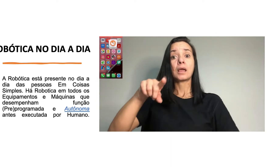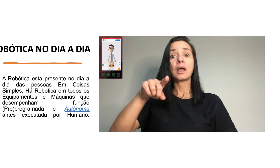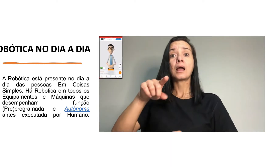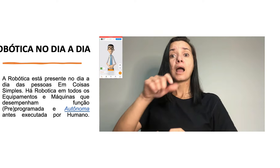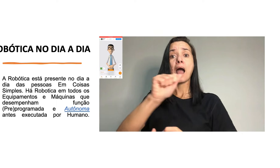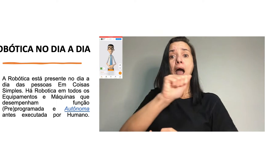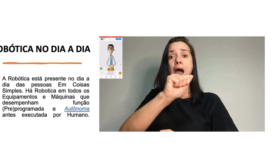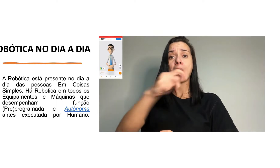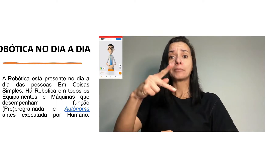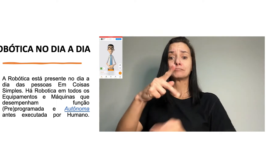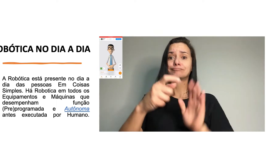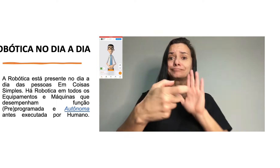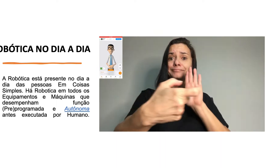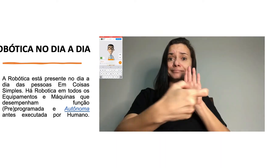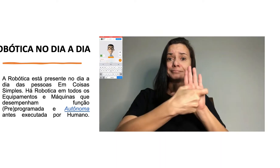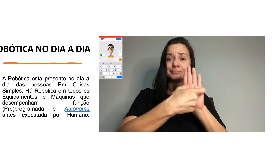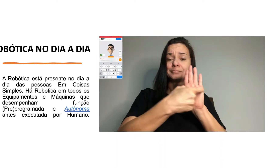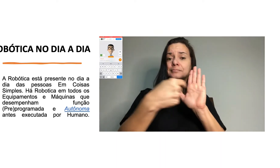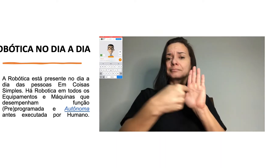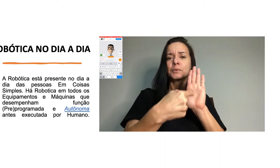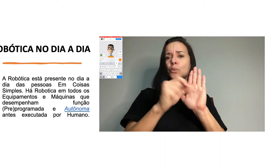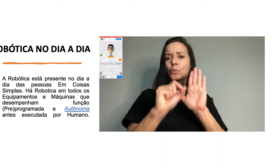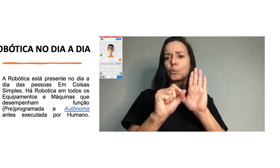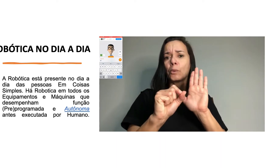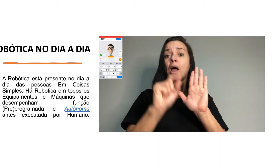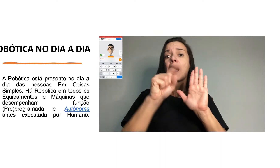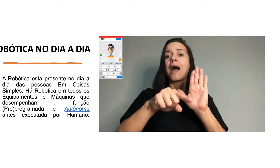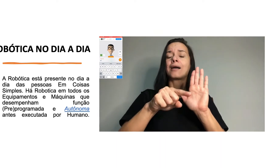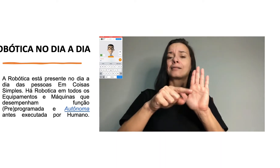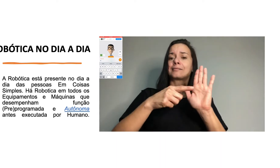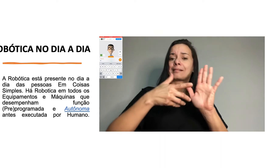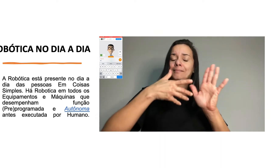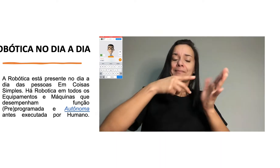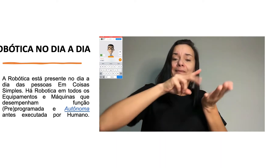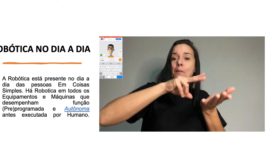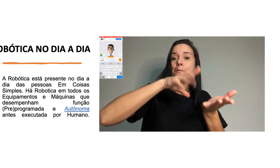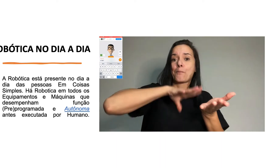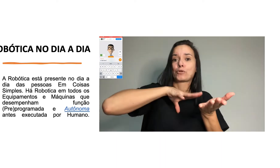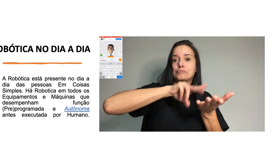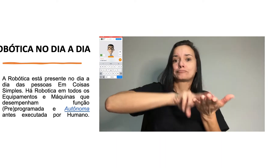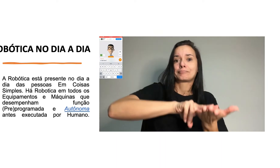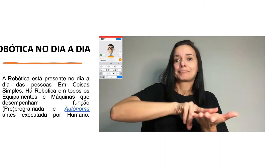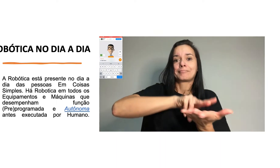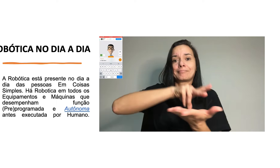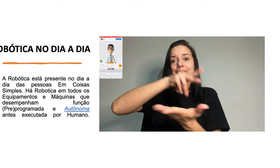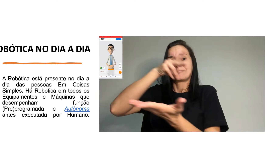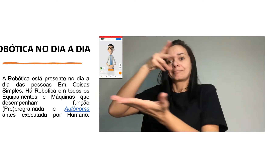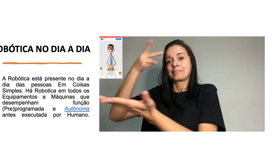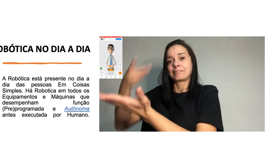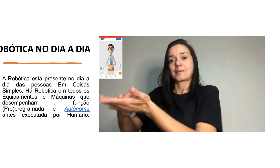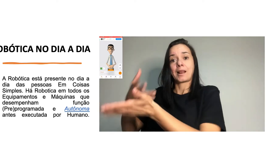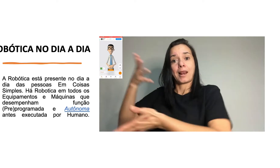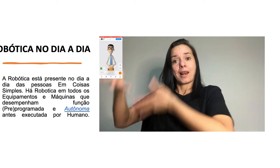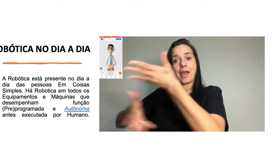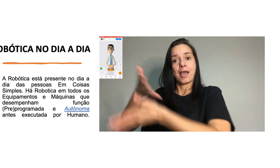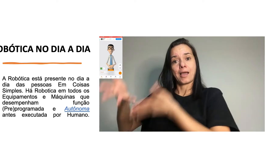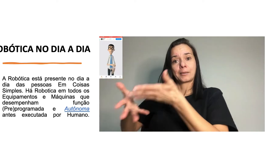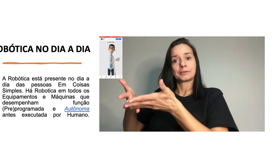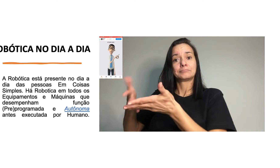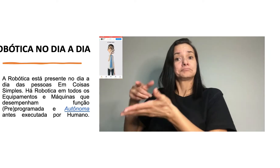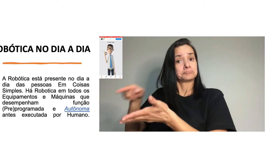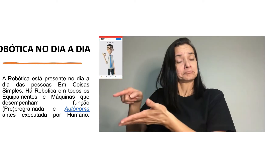o aplicativo de celular, que é programado para fazer a